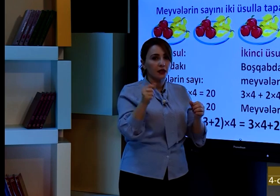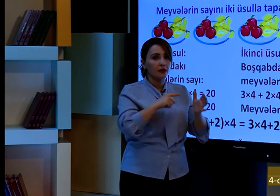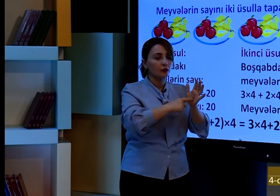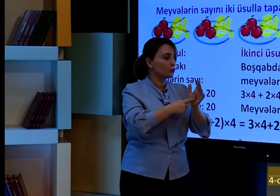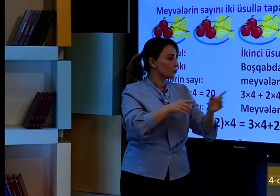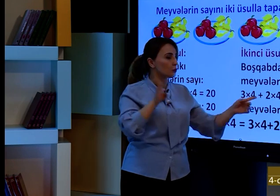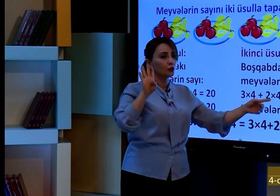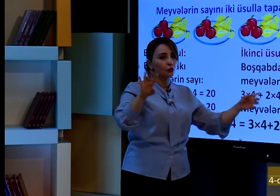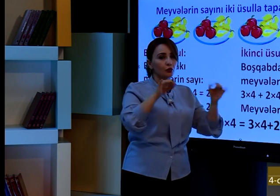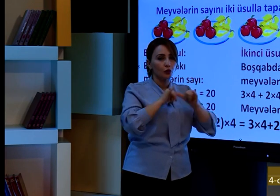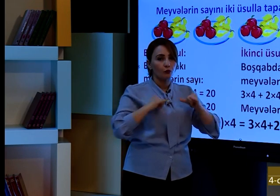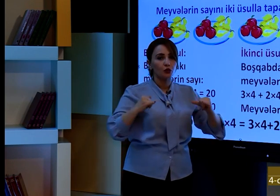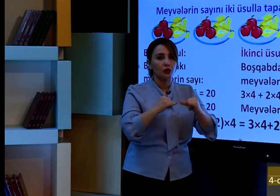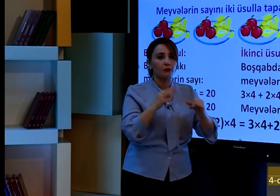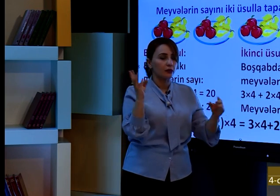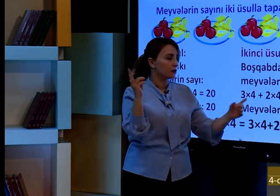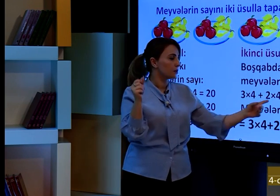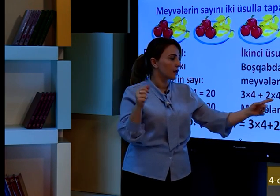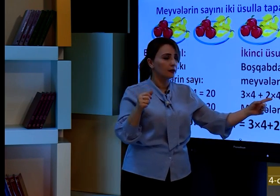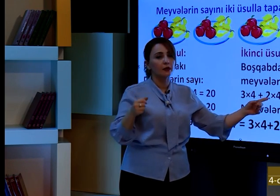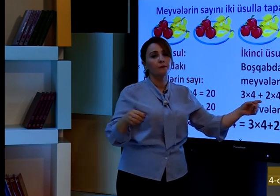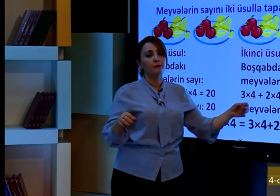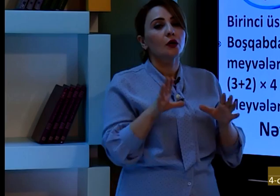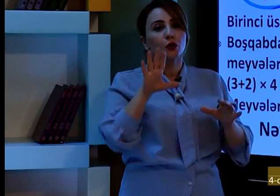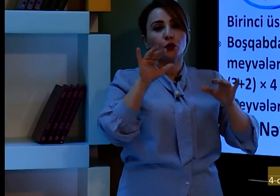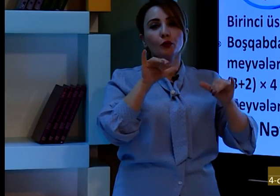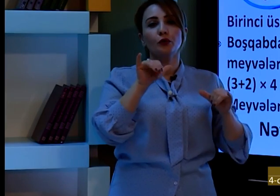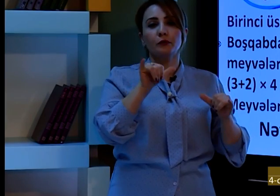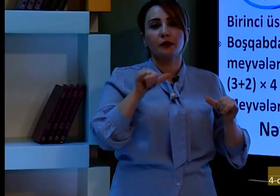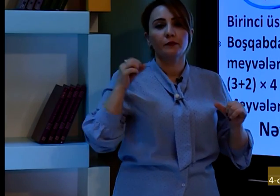sayı vururuq 4 boş qabların sayına. Ümumi